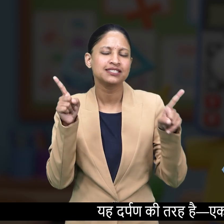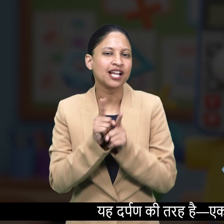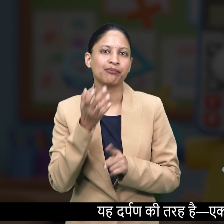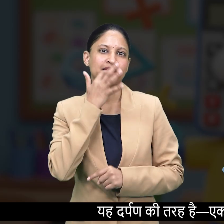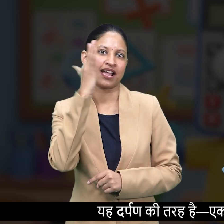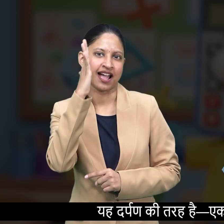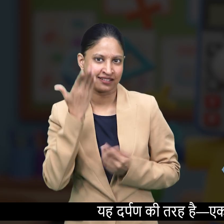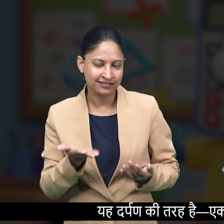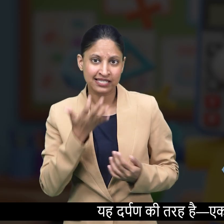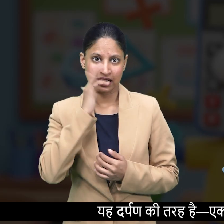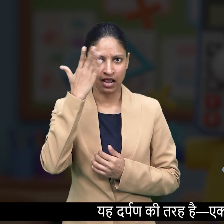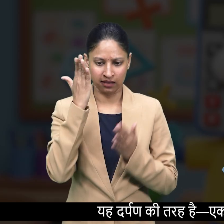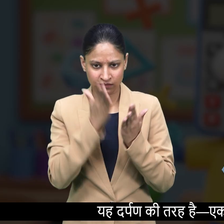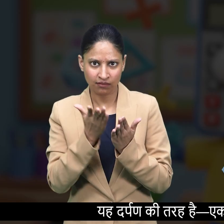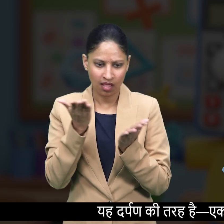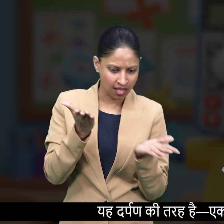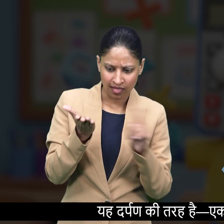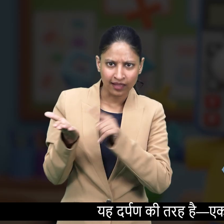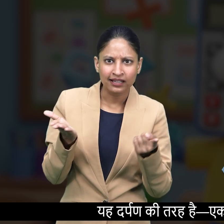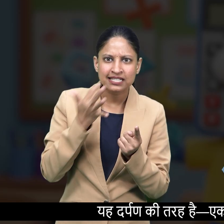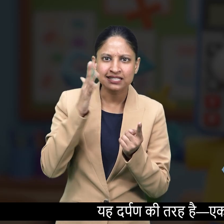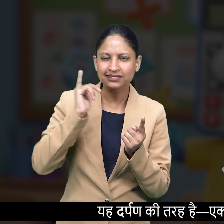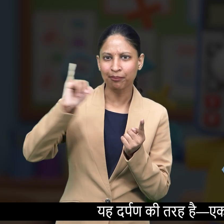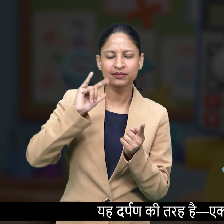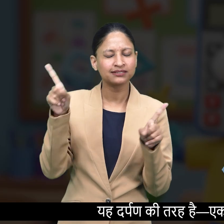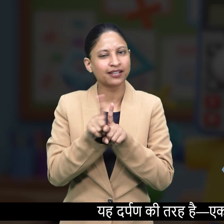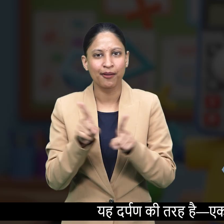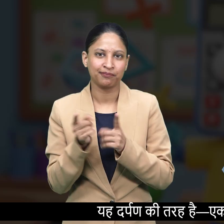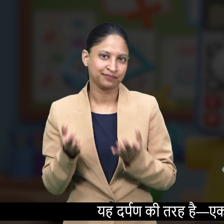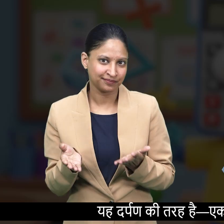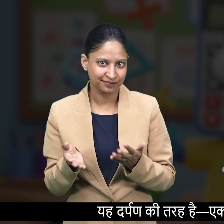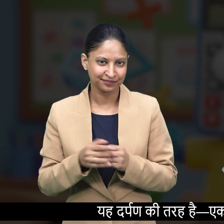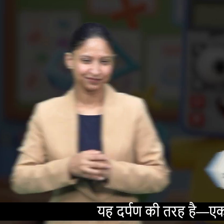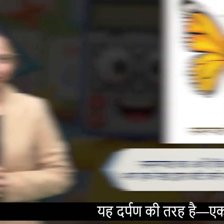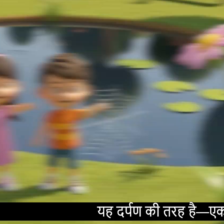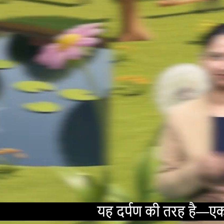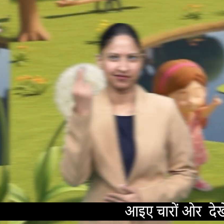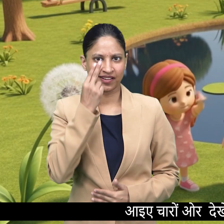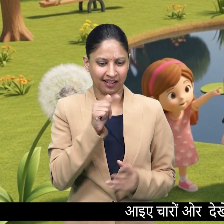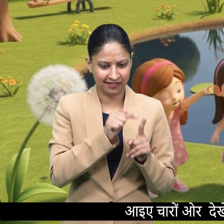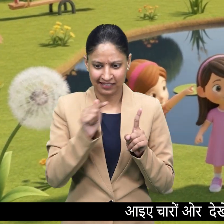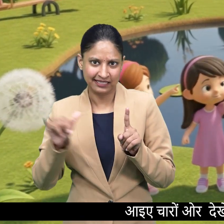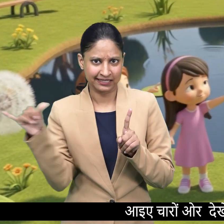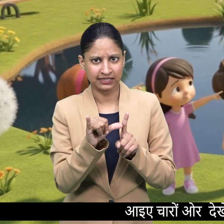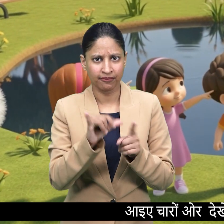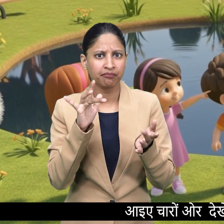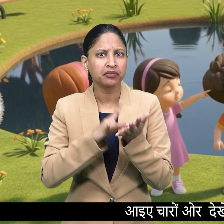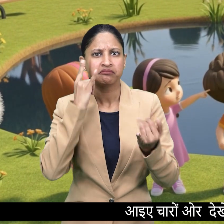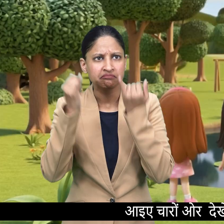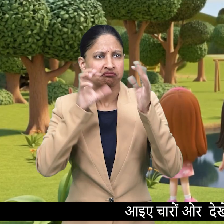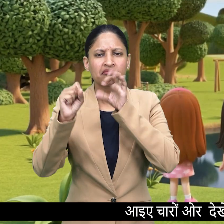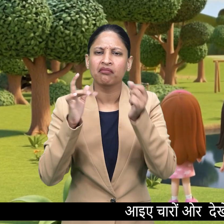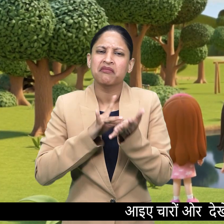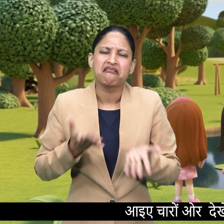यह दर्पण की तरह है, एक बाजू दूसरी तरफ प्रतिबिंबित होती है। आइए चारों